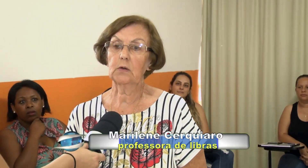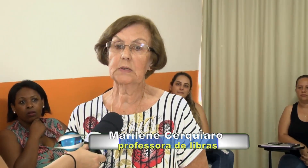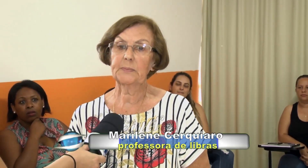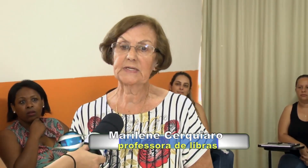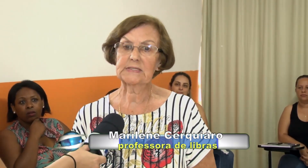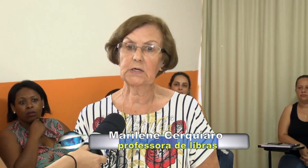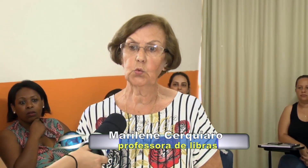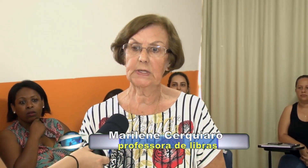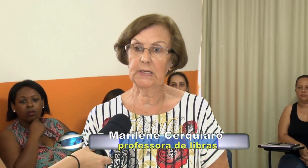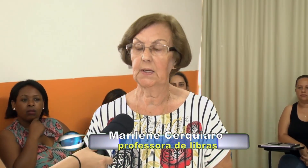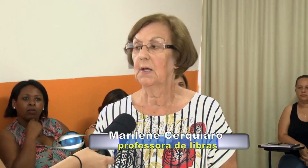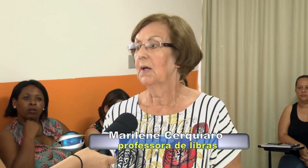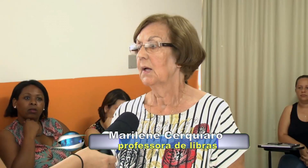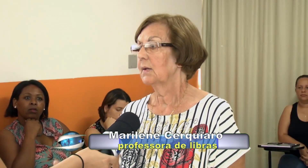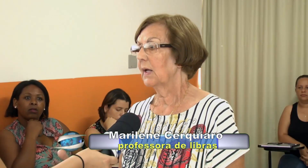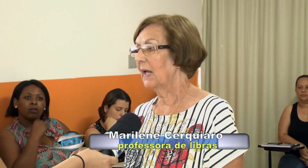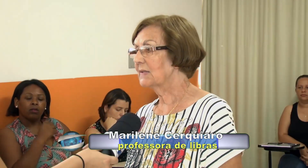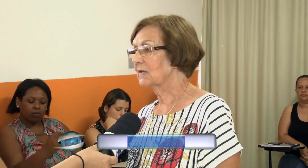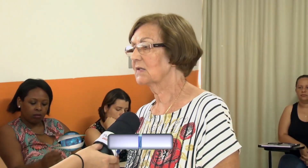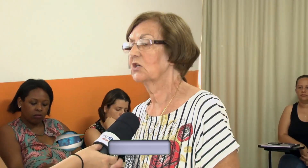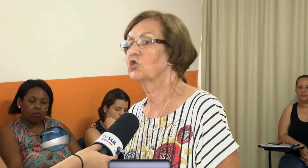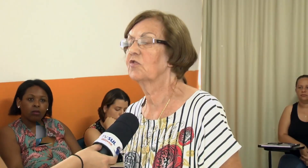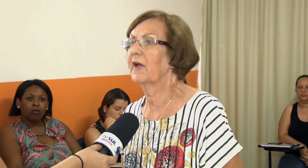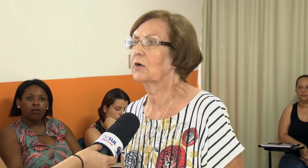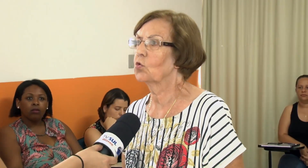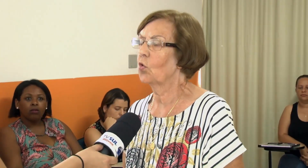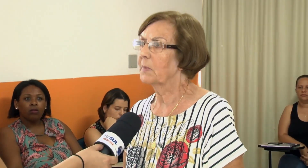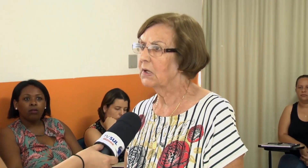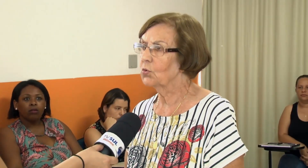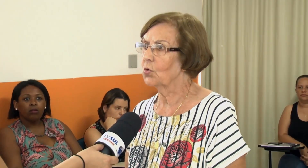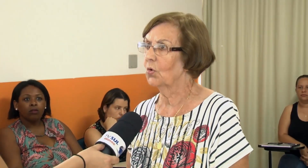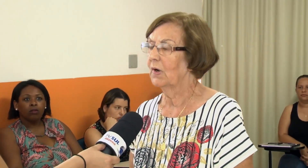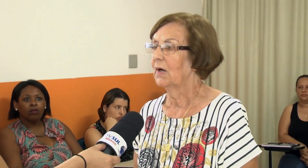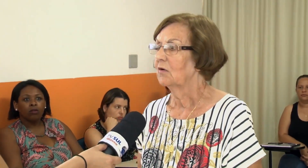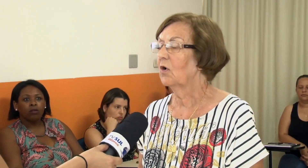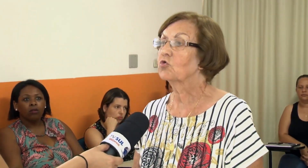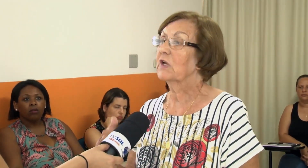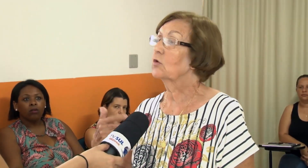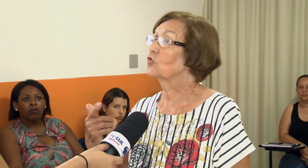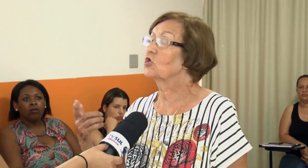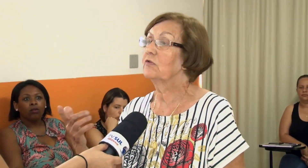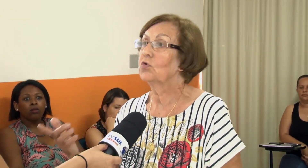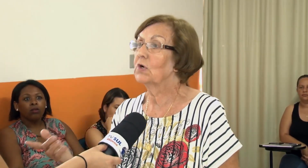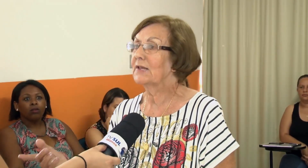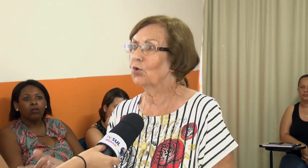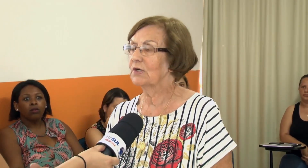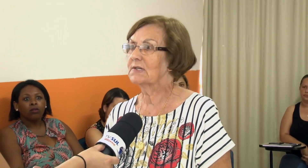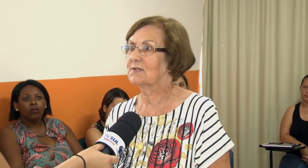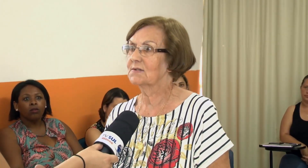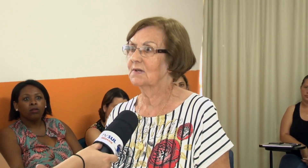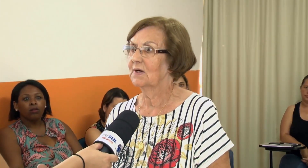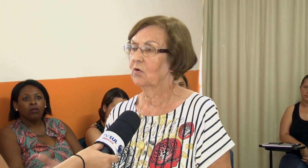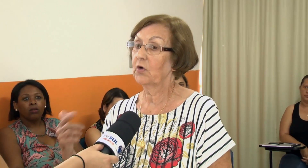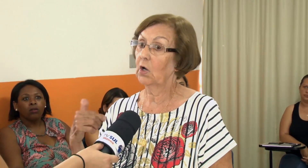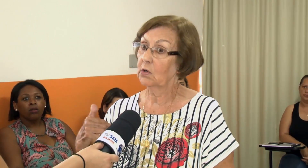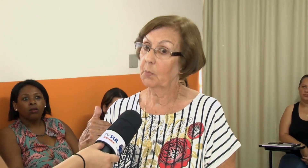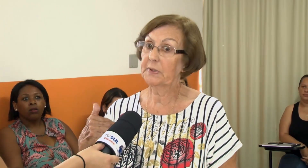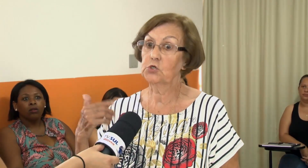a impressão que esses que estiveram comigo vão ser os divulgadores. Vão falar, eu aprendi